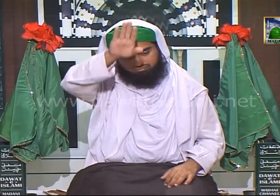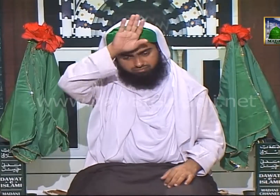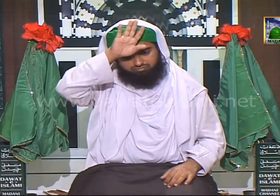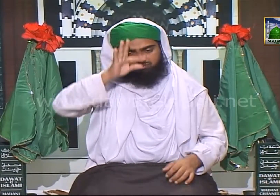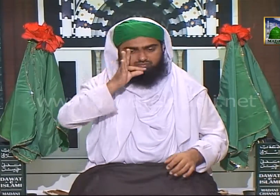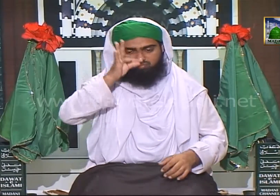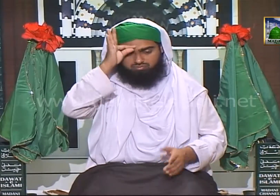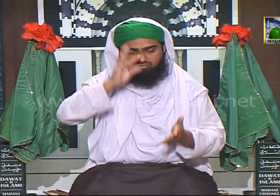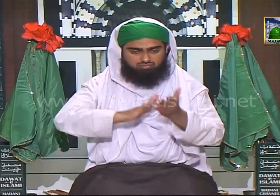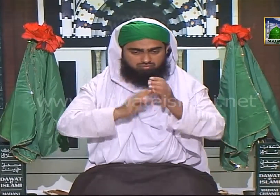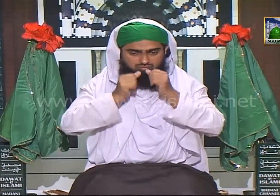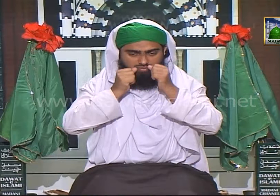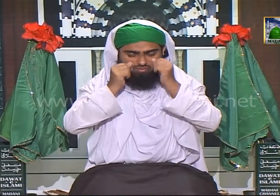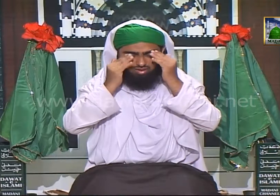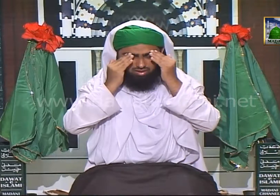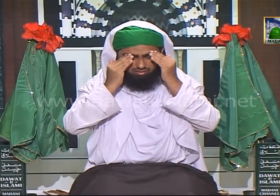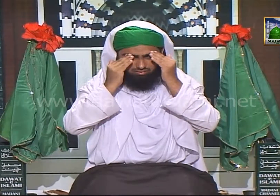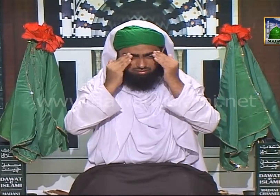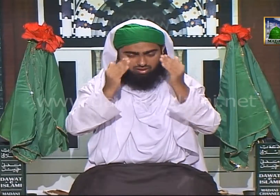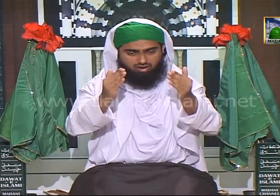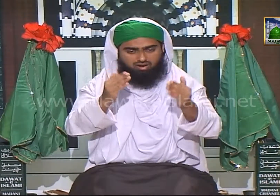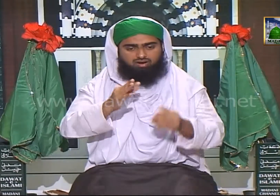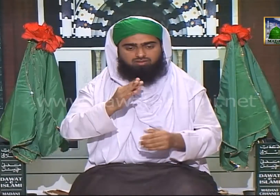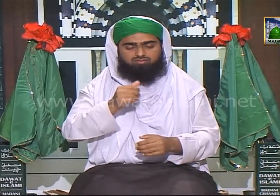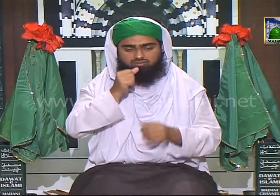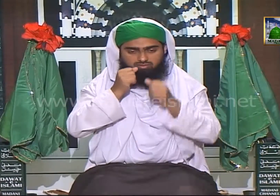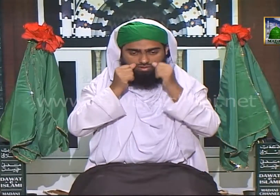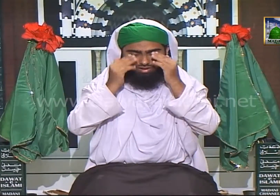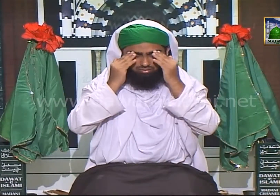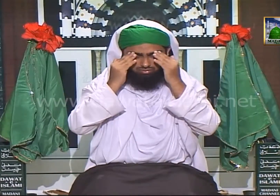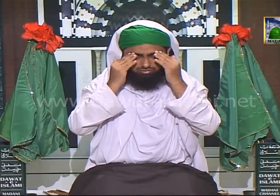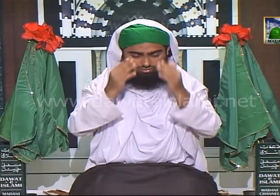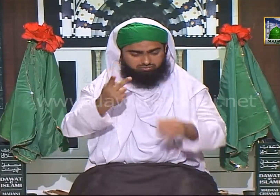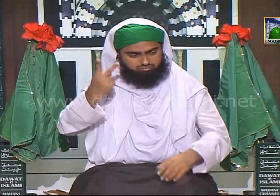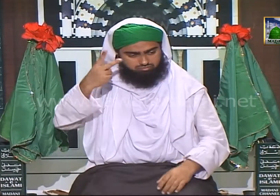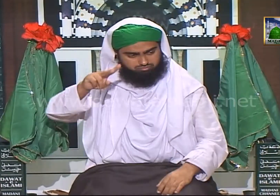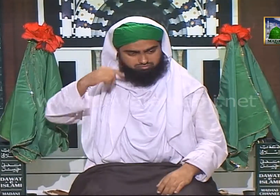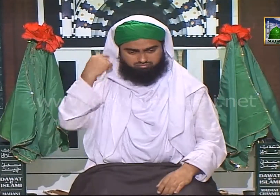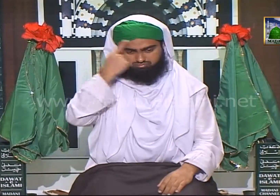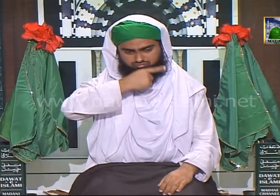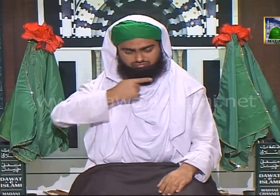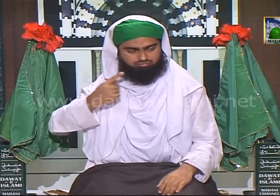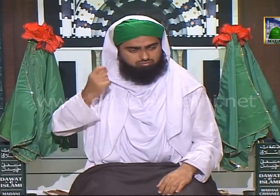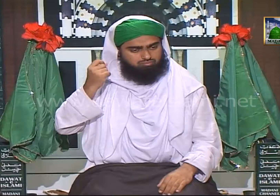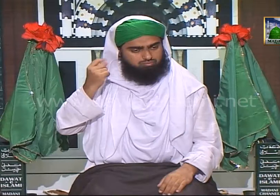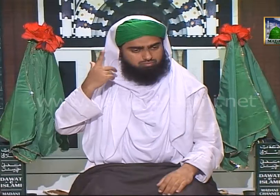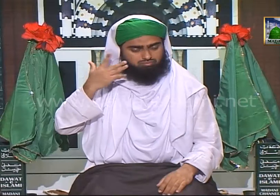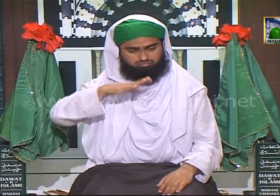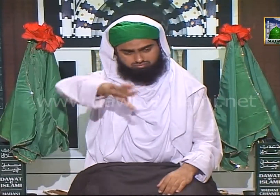نامدار دو جہاں کے تاجدار صلی اللہ علیہ وسلم، جن کی شان یقیناً یہی ہے، اللہ اللہ شے کونین جلالت